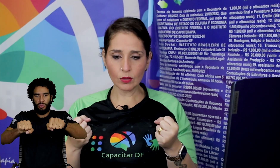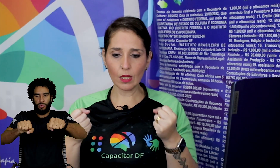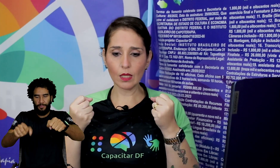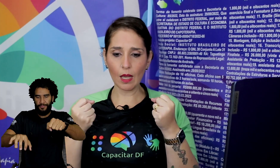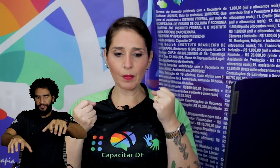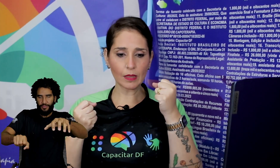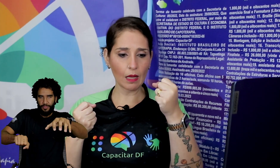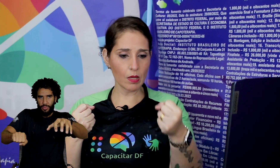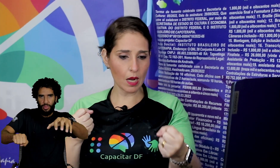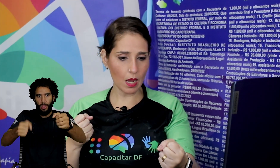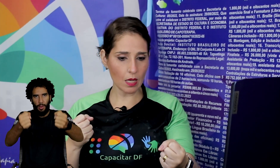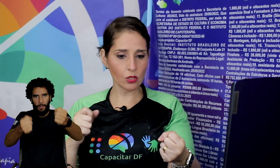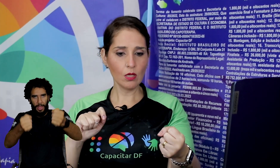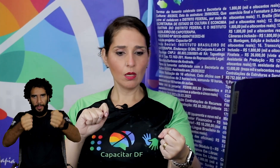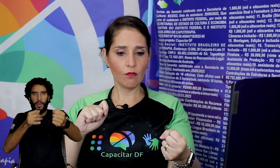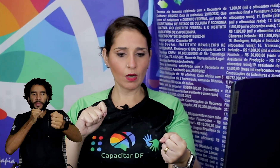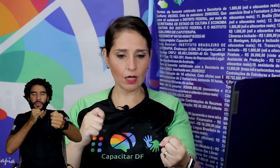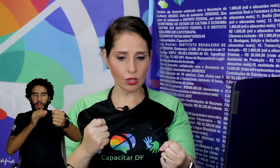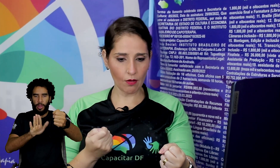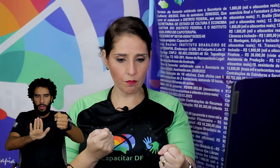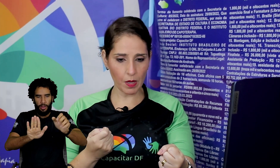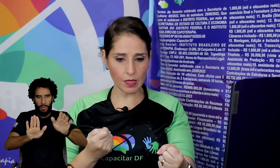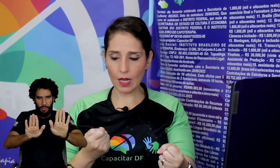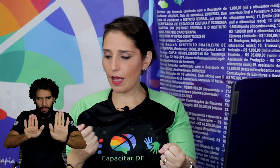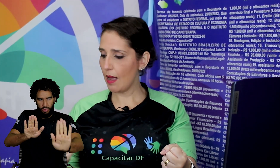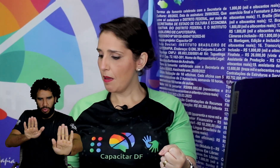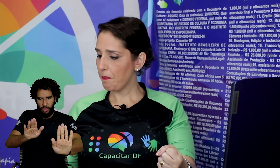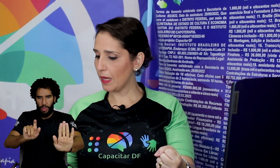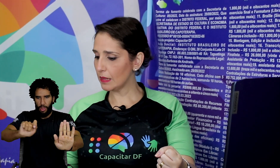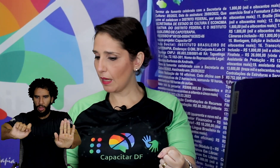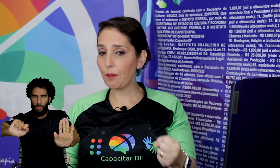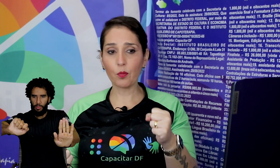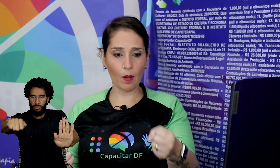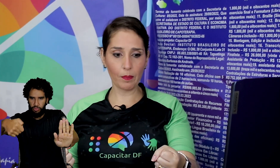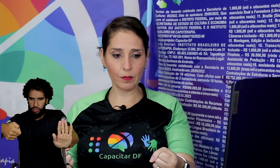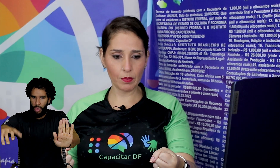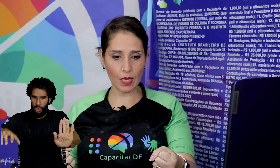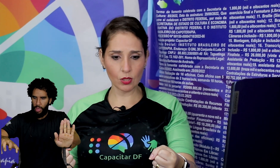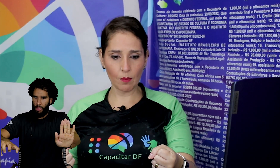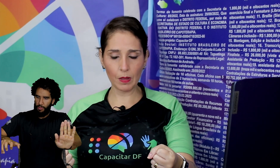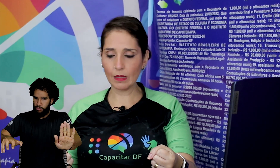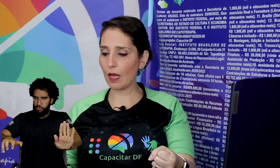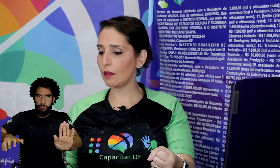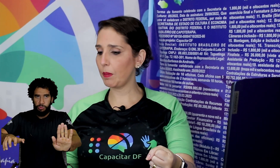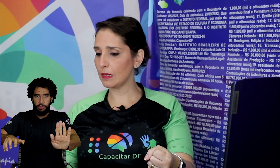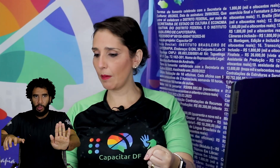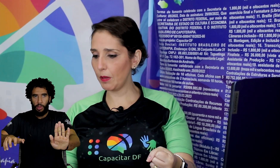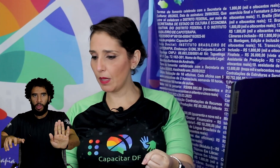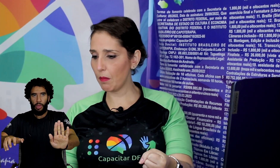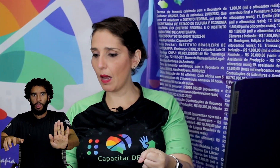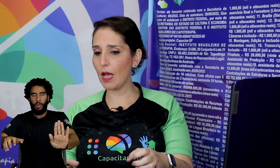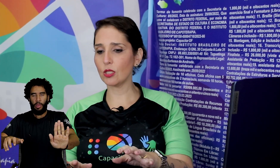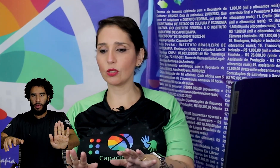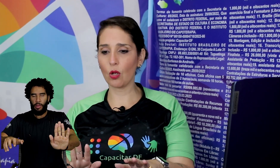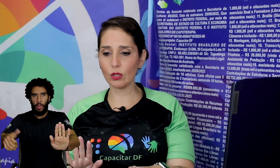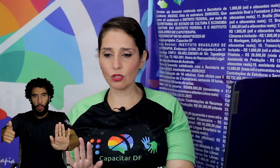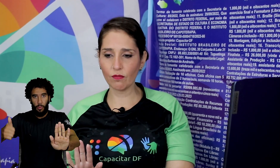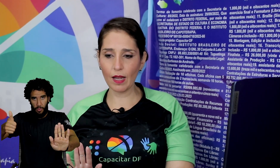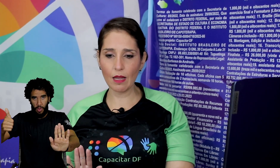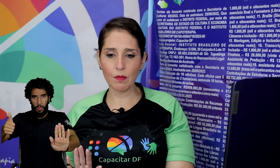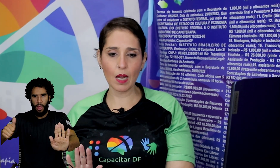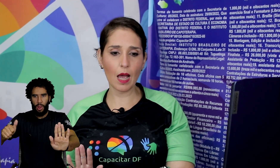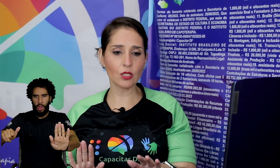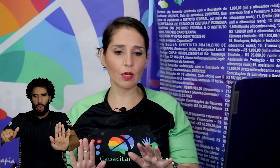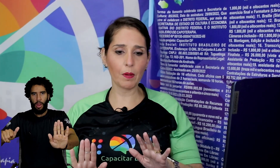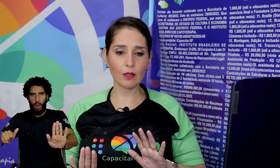peraí, eu tenho que apertar a embreagem, virar a chave para ligar, com a embreagem apertada, passar a primeira marcha, solta